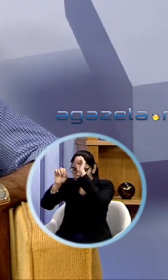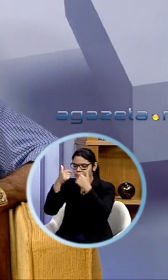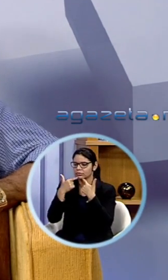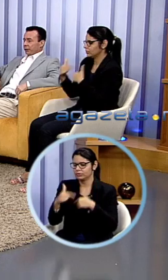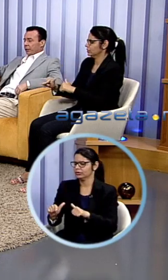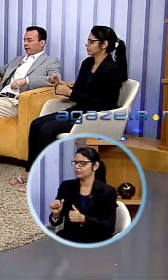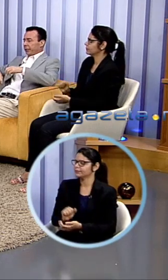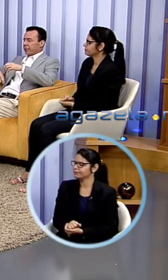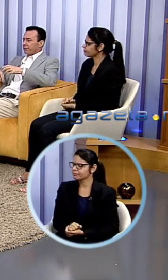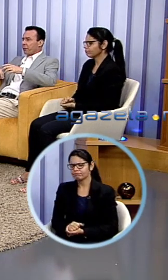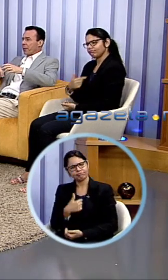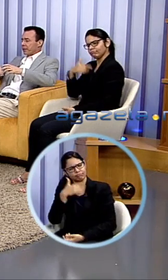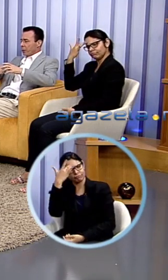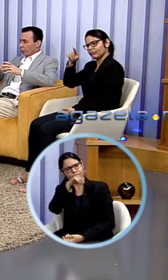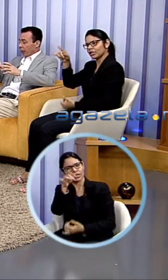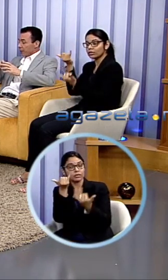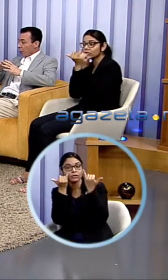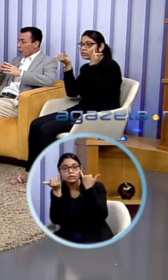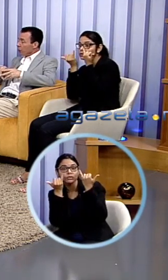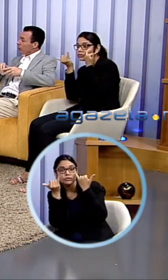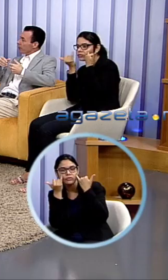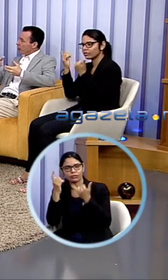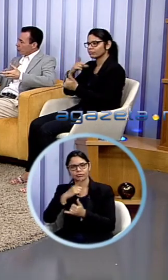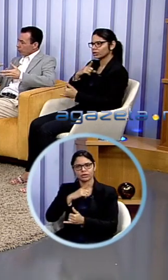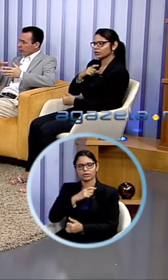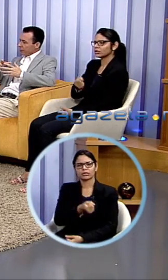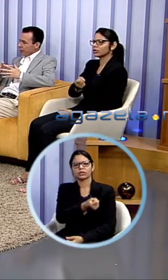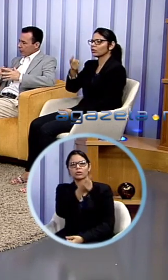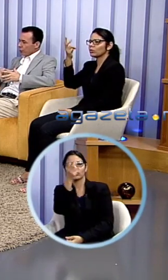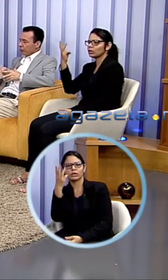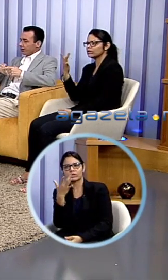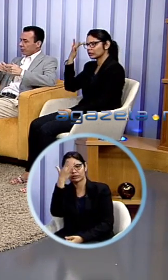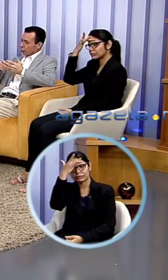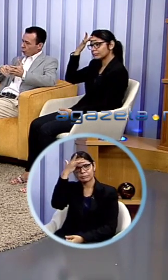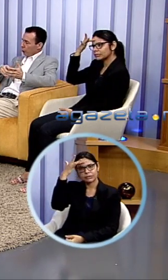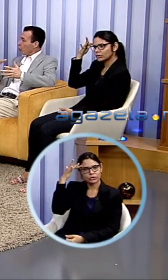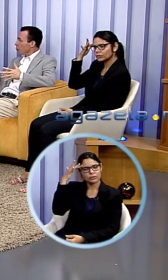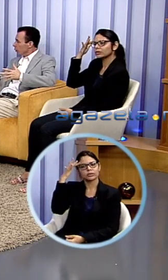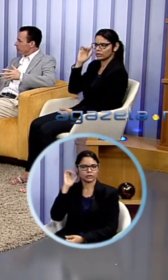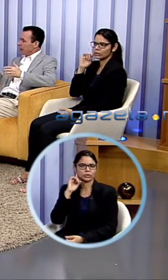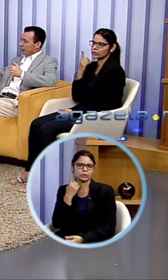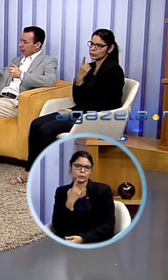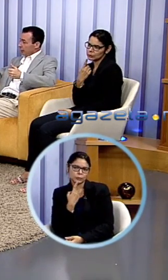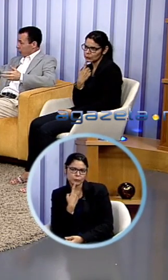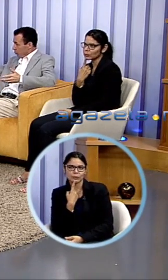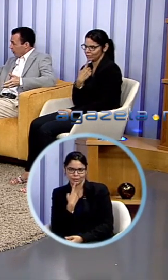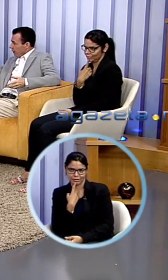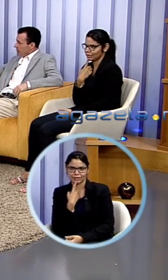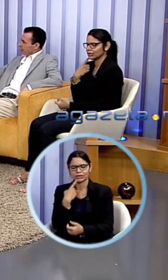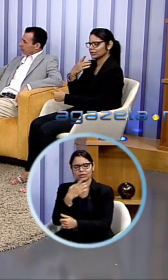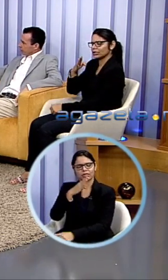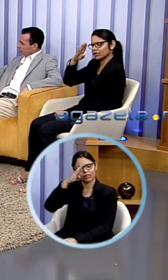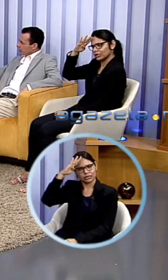surge não sei se vocês t t essa informação com relação ao número de pessoas deficientes auditivas surdas ou mudas e de